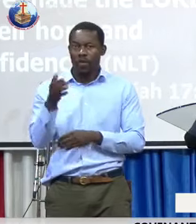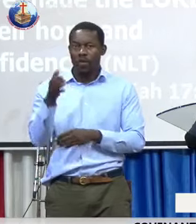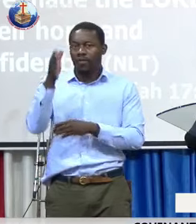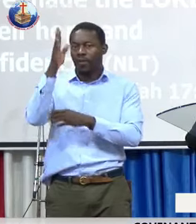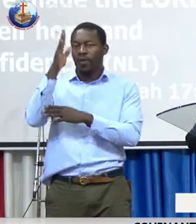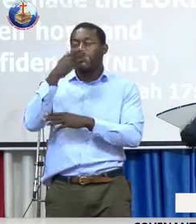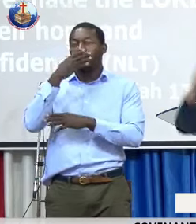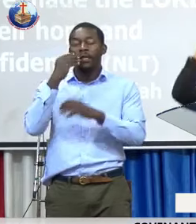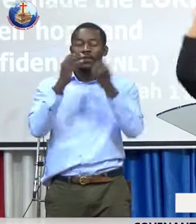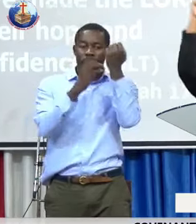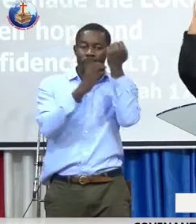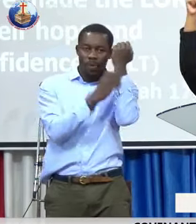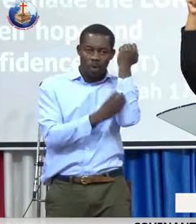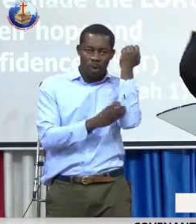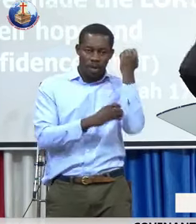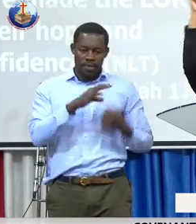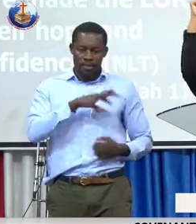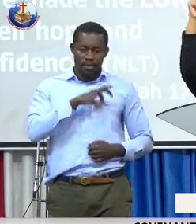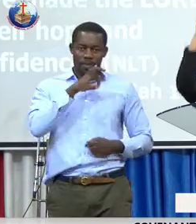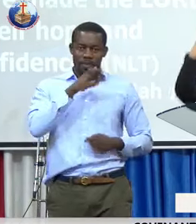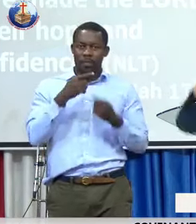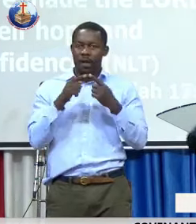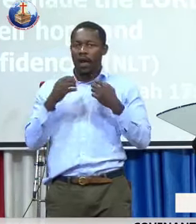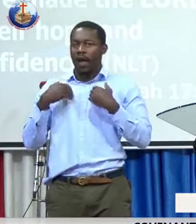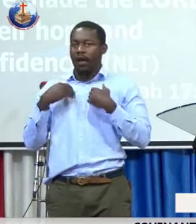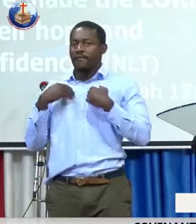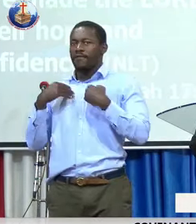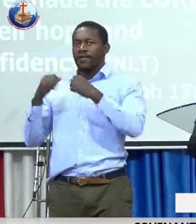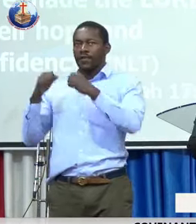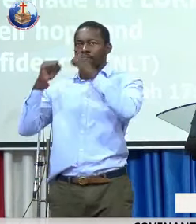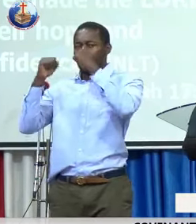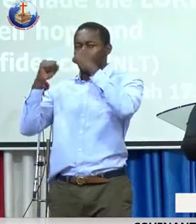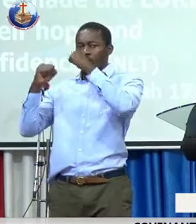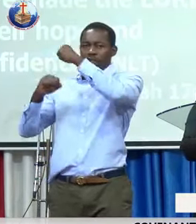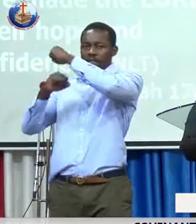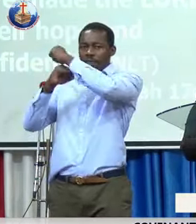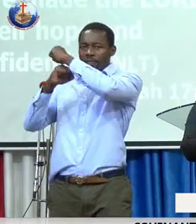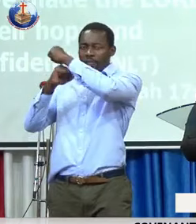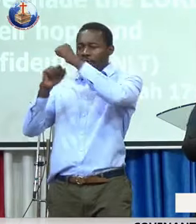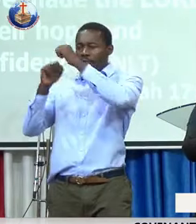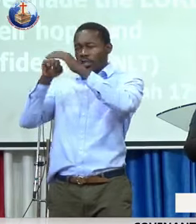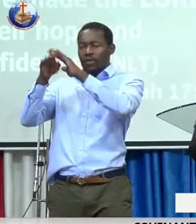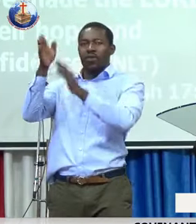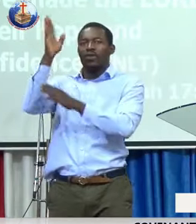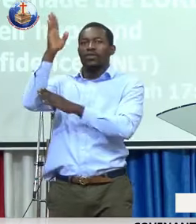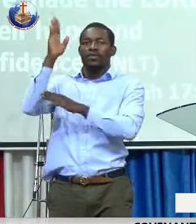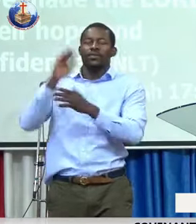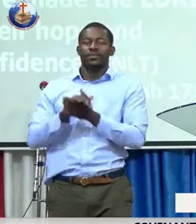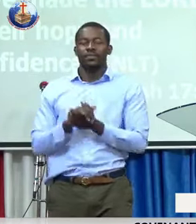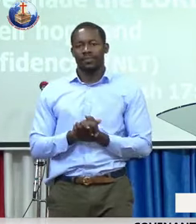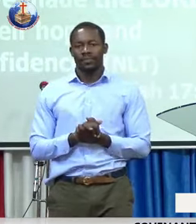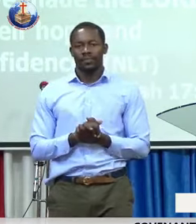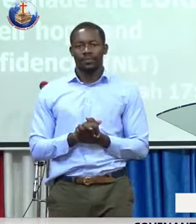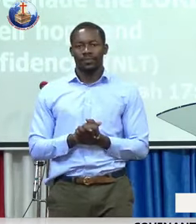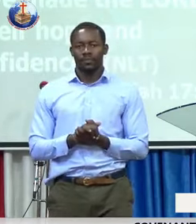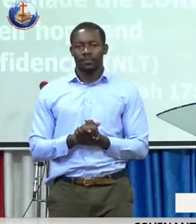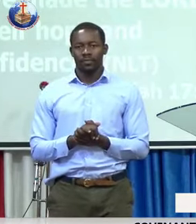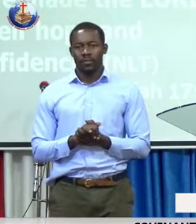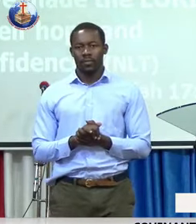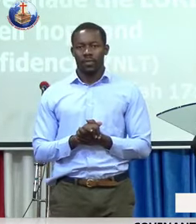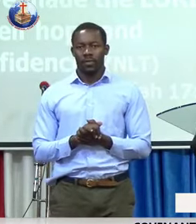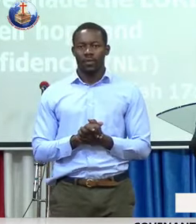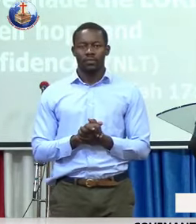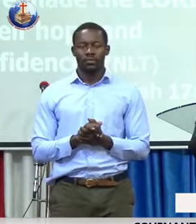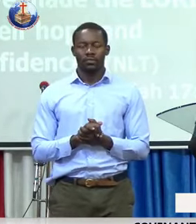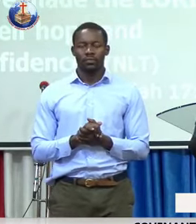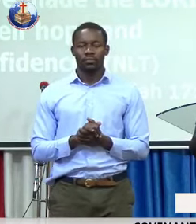in spirit and to have our confidence in the one true God. Sisi kama wana Mungu tunafaa kuwa maskini katika roho lakini